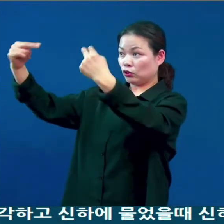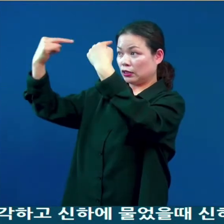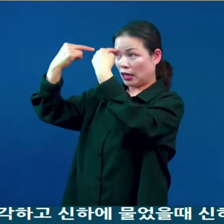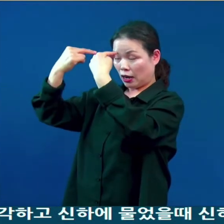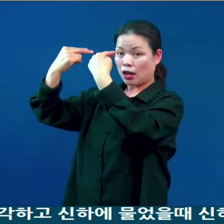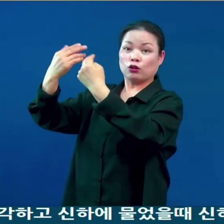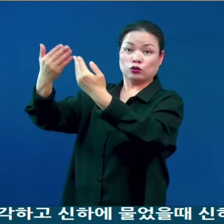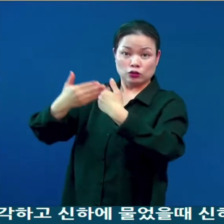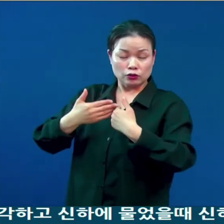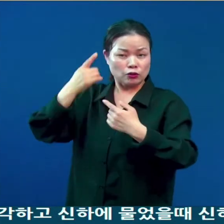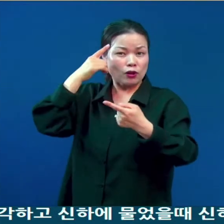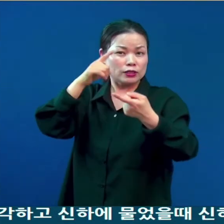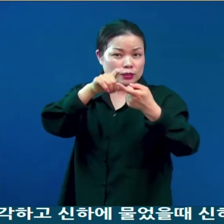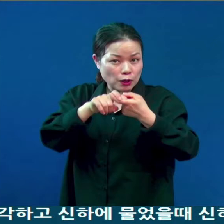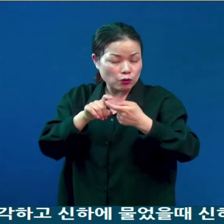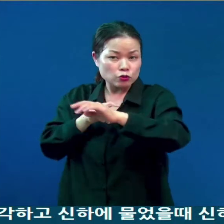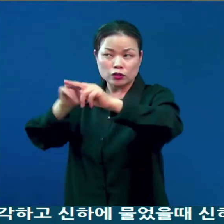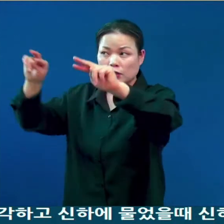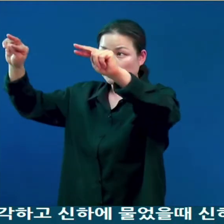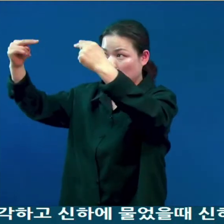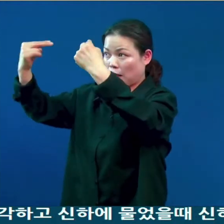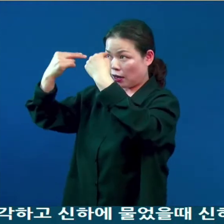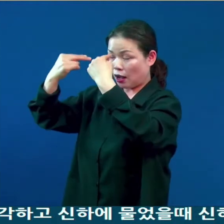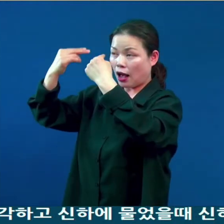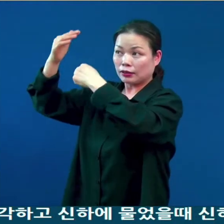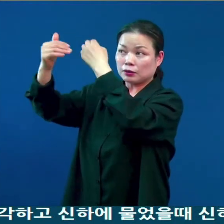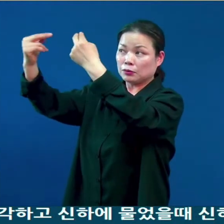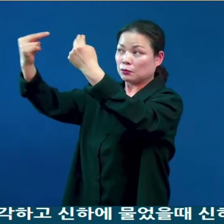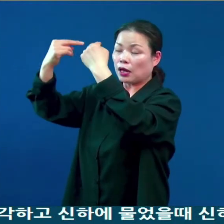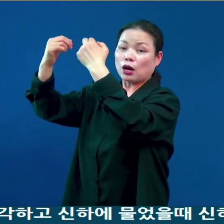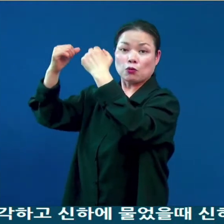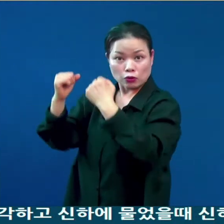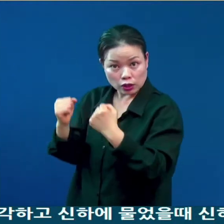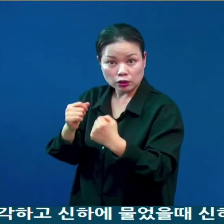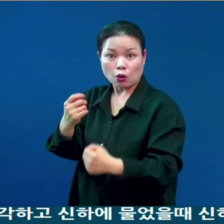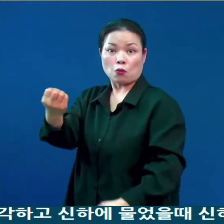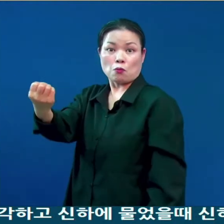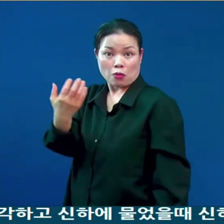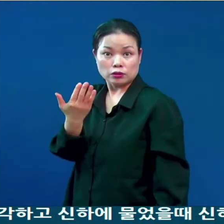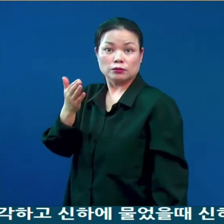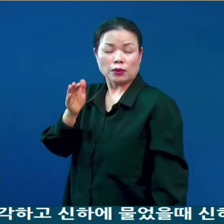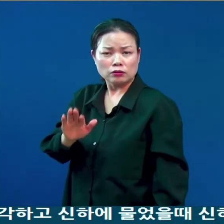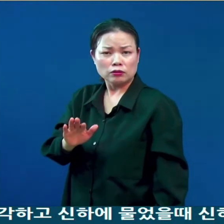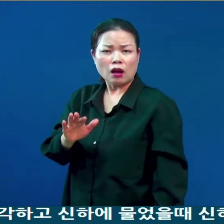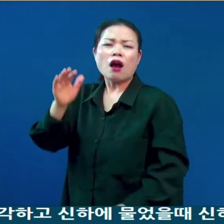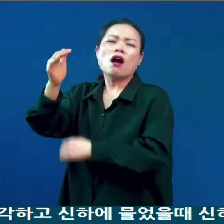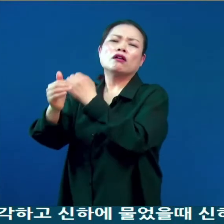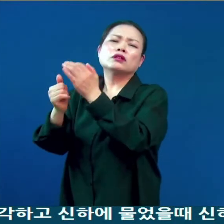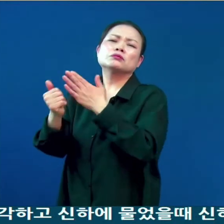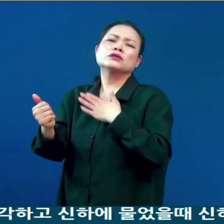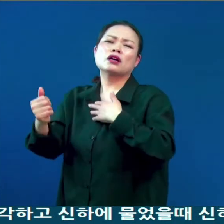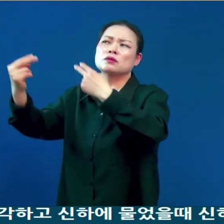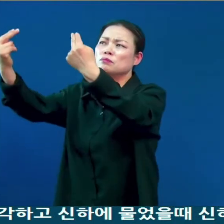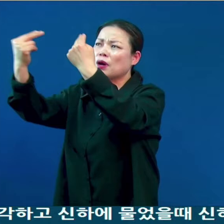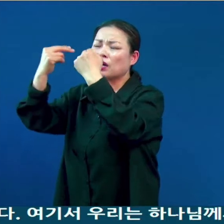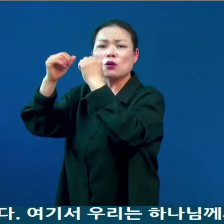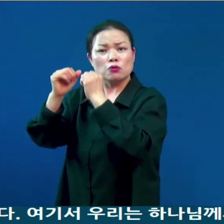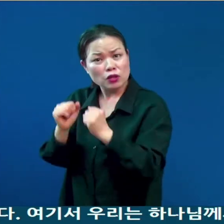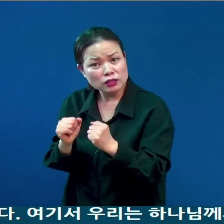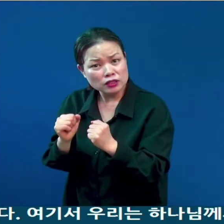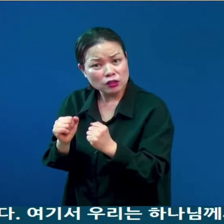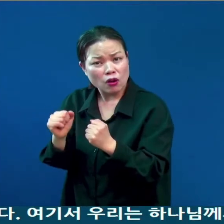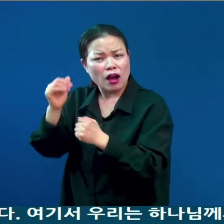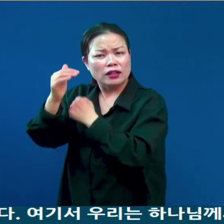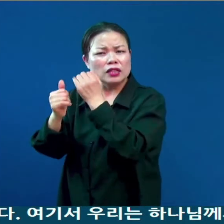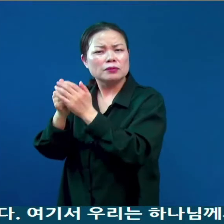관심을 가지시고 늘 우리를 바라보신다라고 그렇게 말씀하셨는데, 도대체 하나님 나를 바라보고 계시는 거,